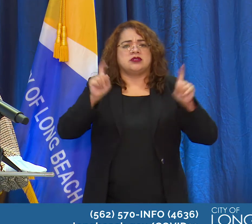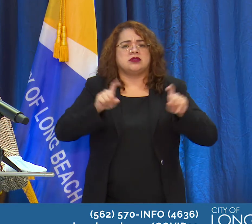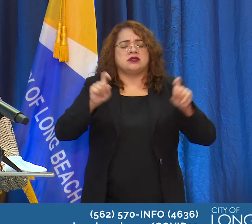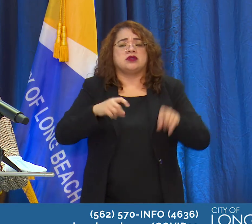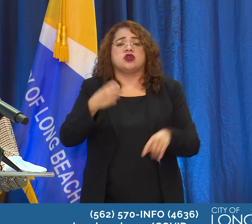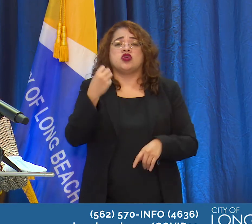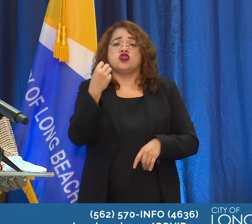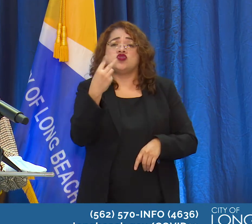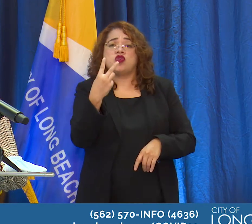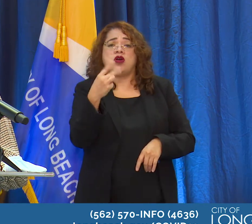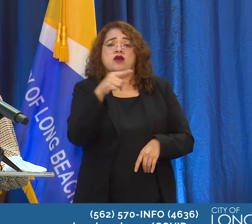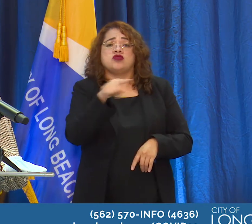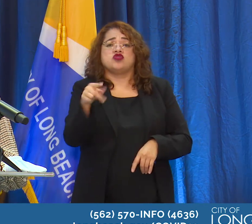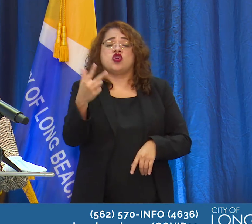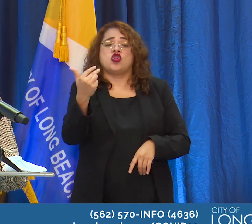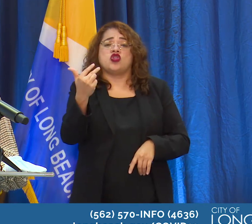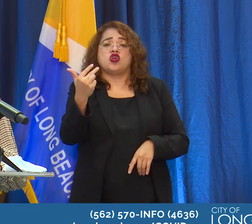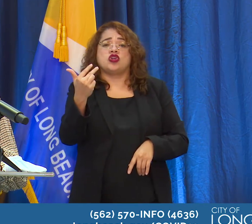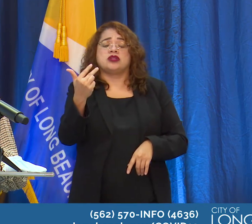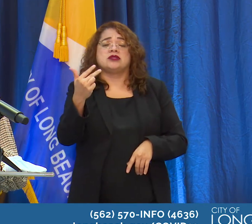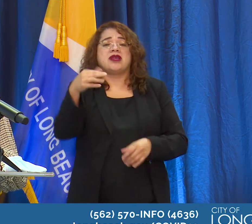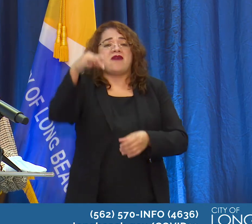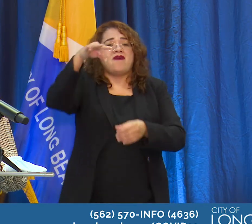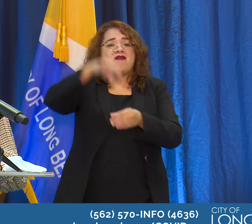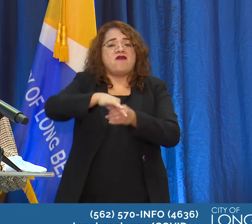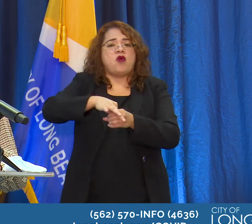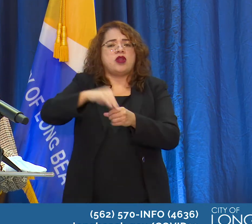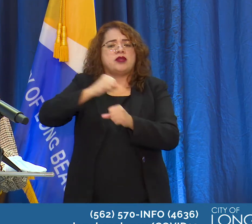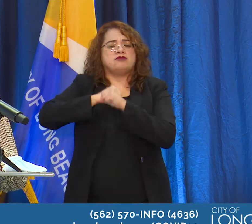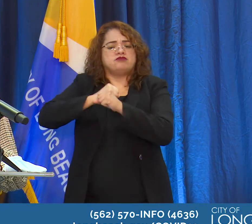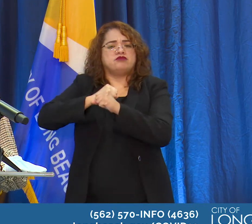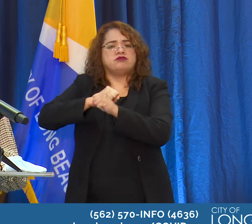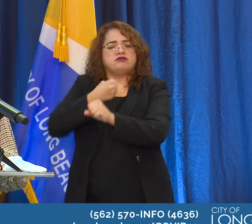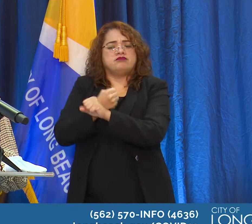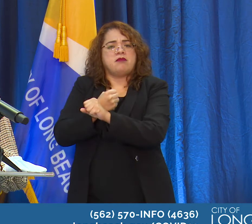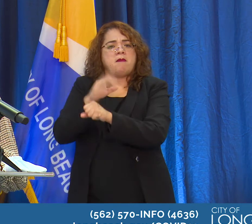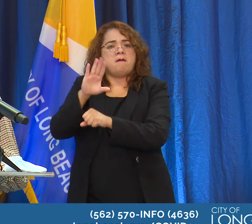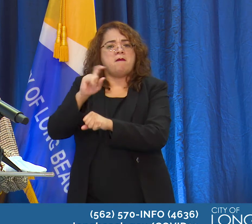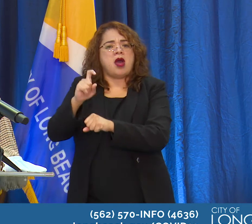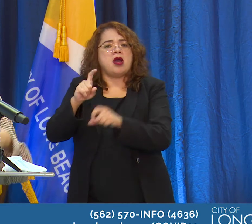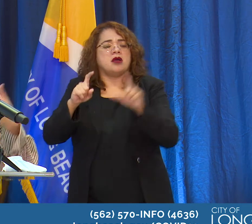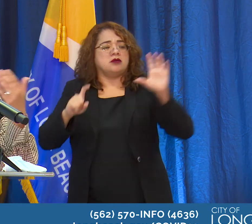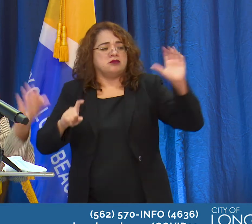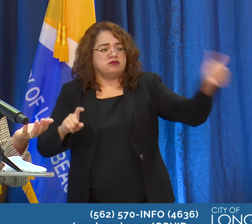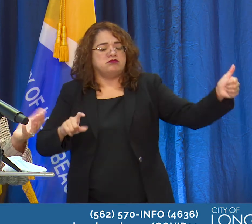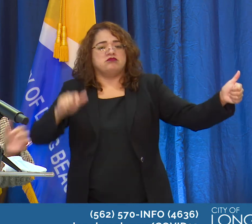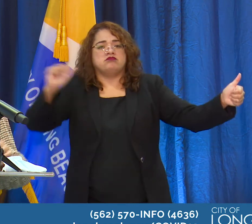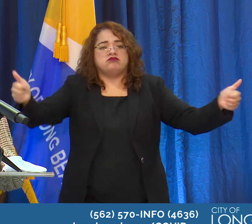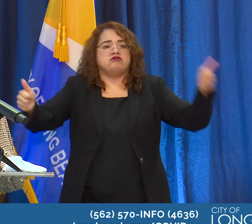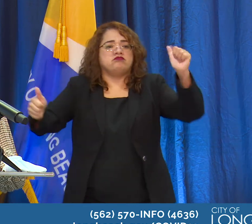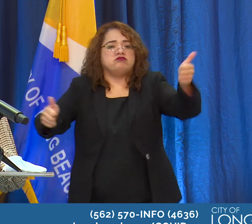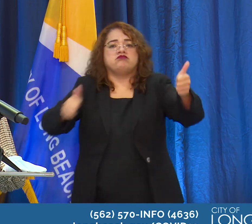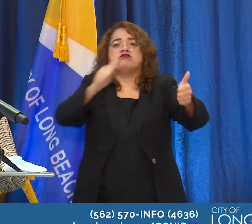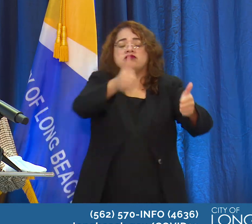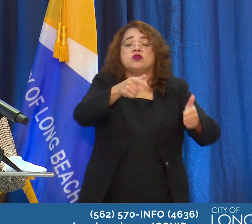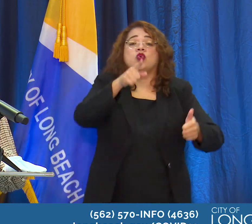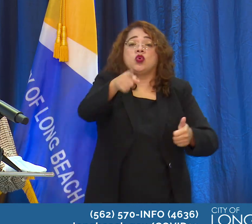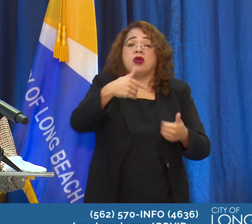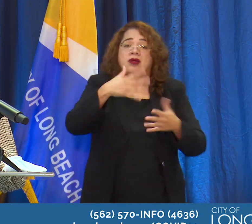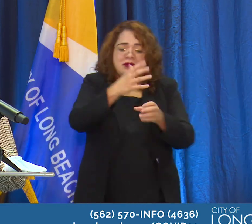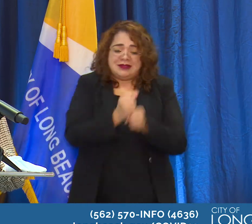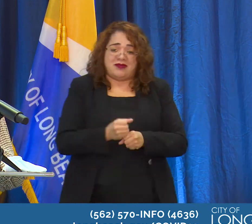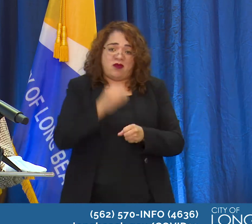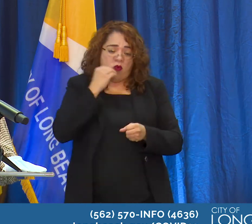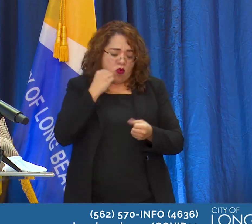13 cajas que van a estar distribuidas por toda la ciudad para que ustedes vayan a poder dejar su